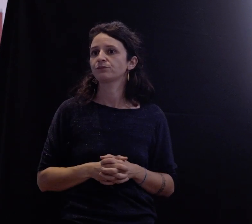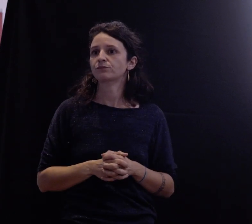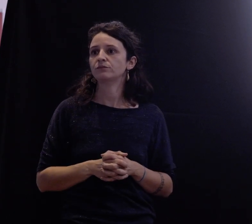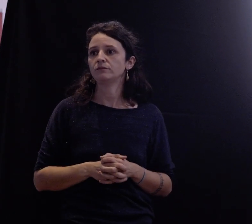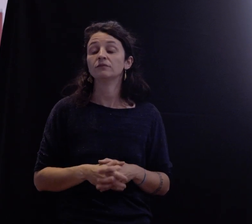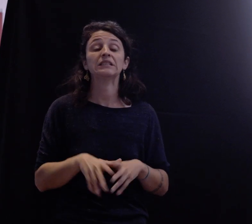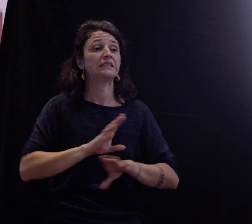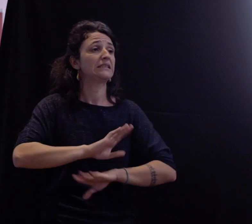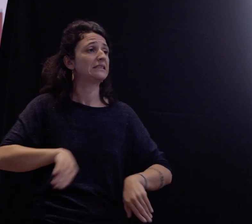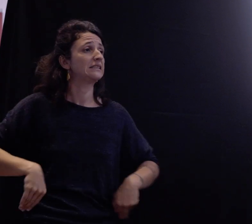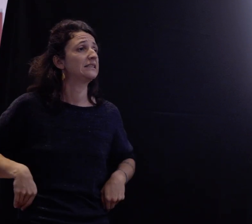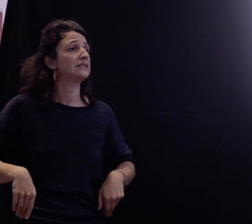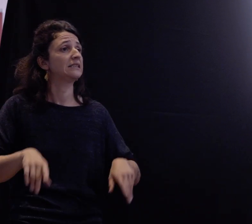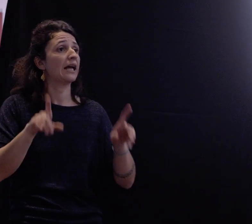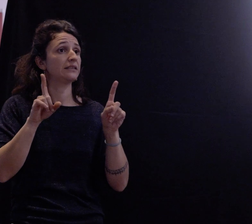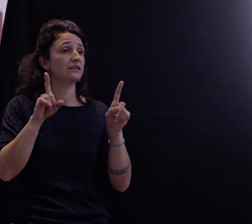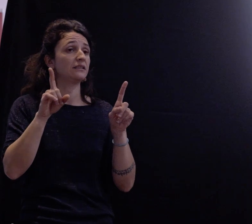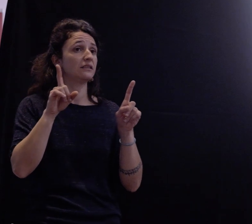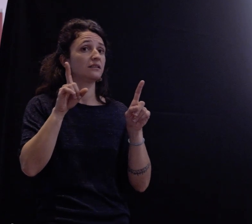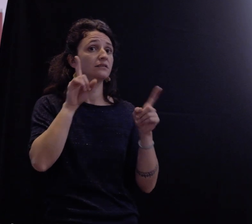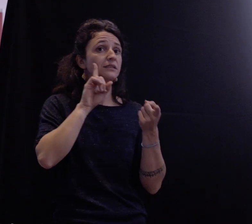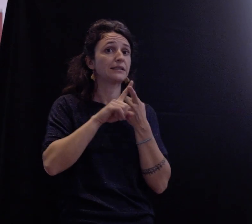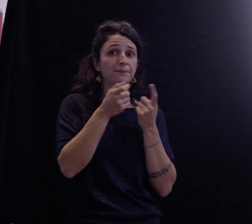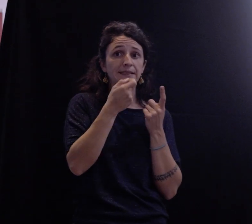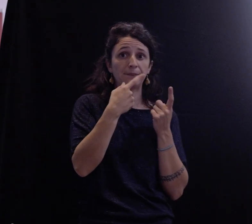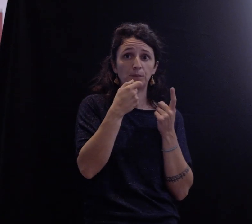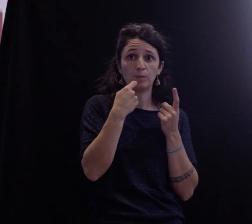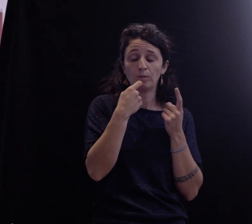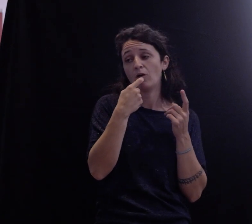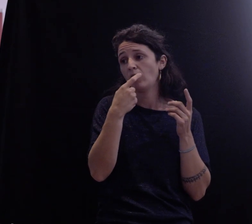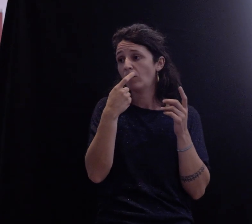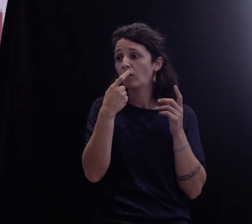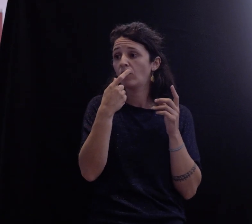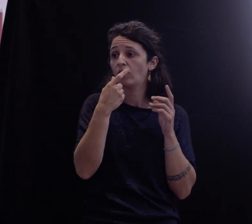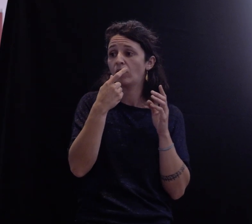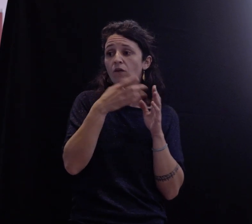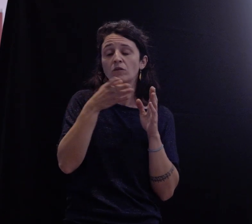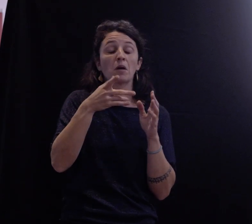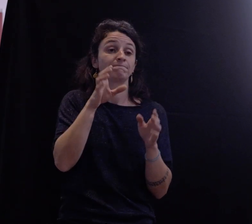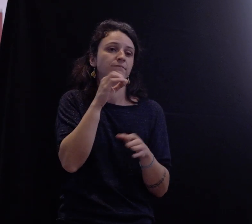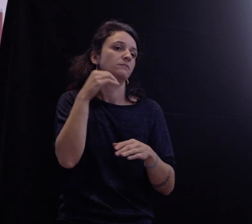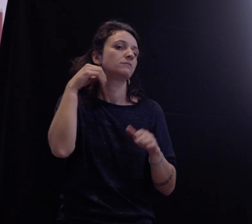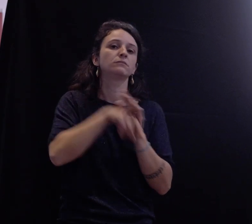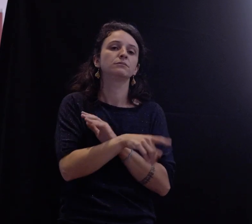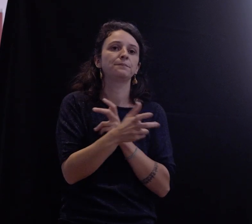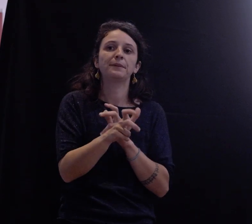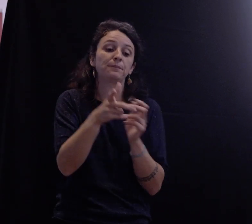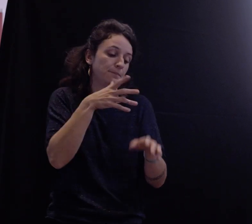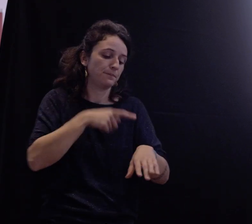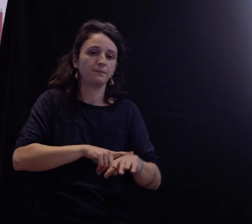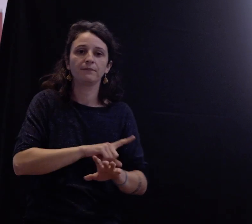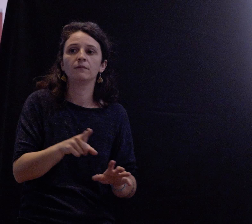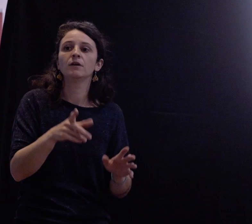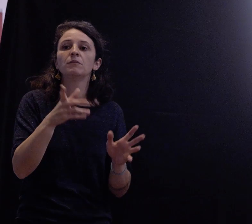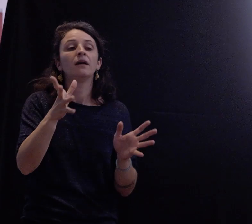Et juste un dernier point sur le traitement, je vais aller très vite parce que c'est encore très loin, mais en gros, pour pouvoir mettre en